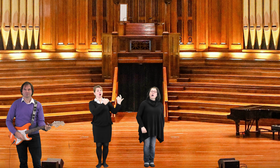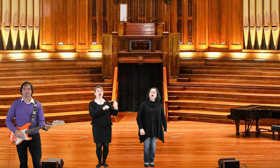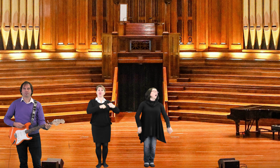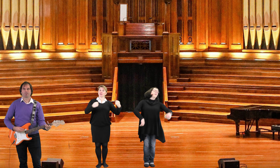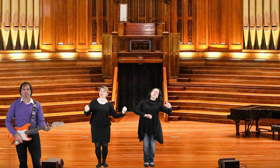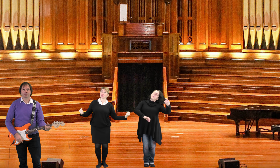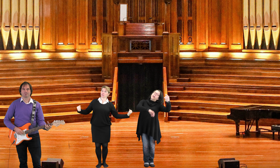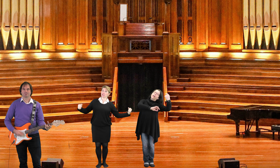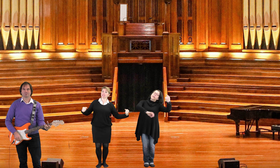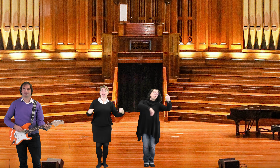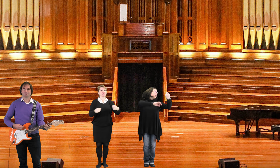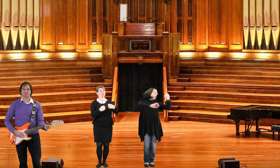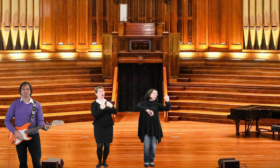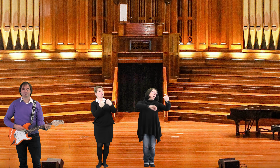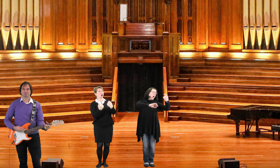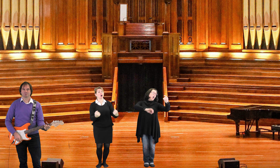froh.